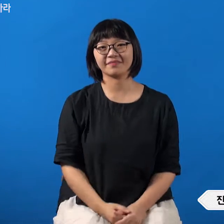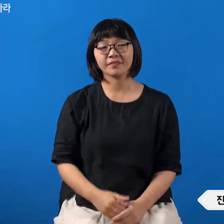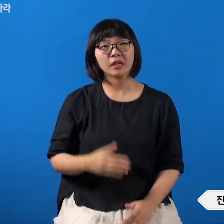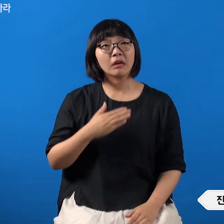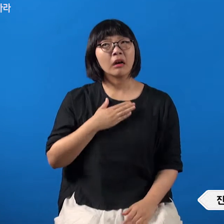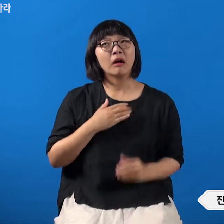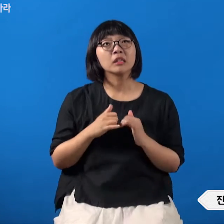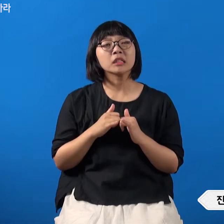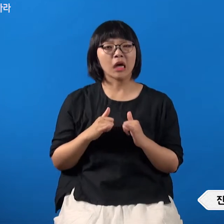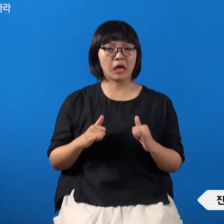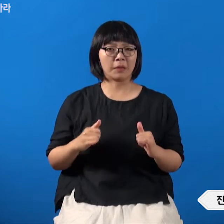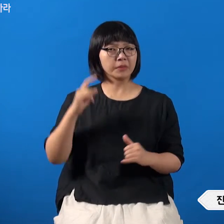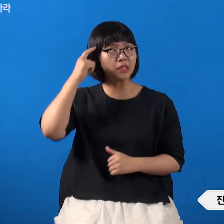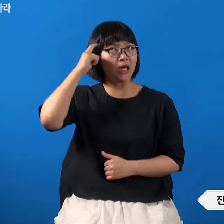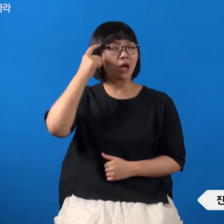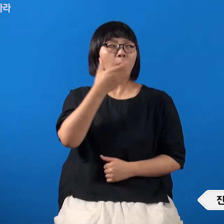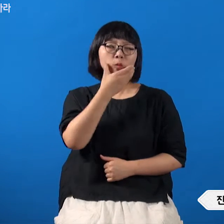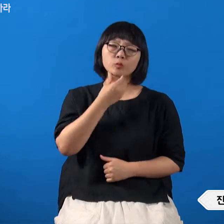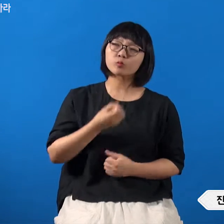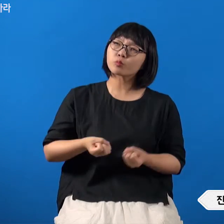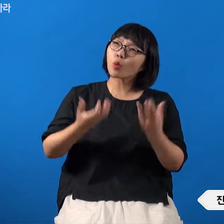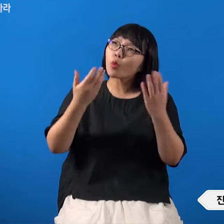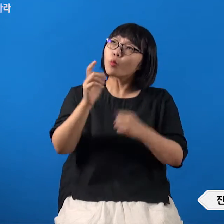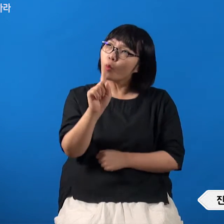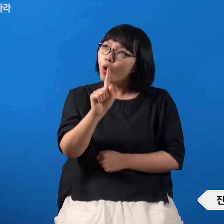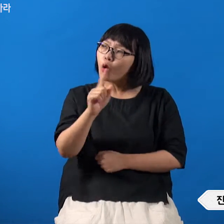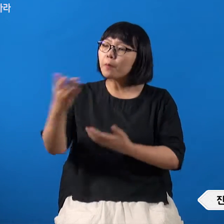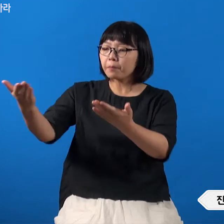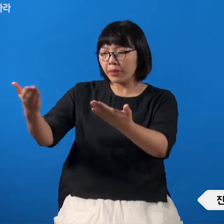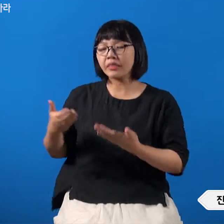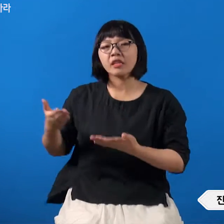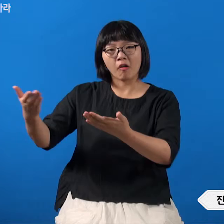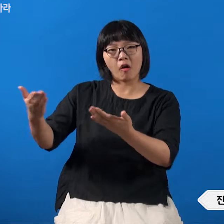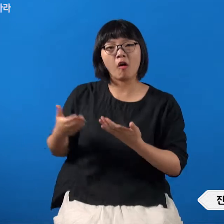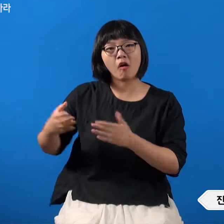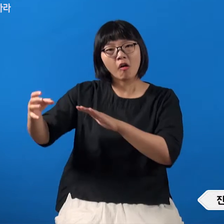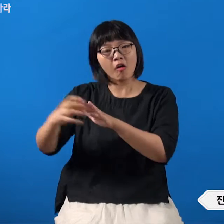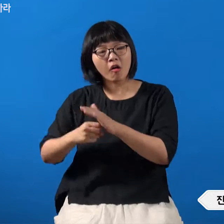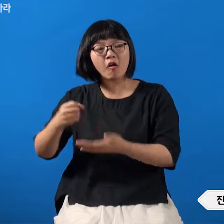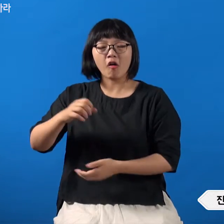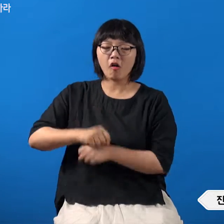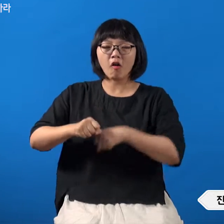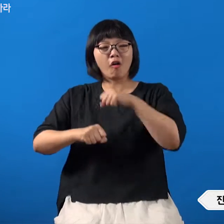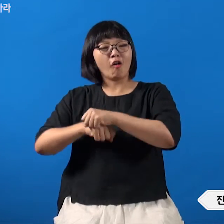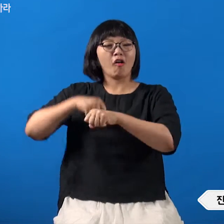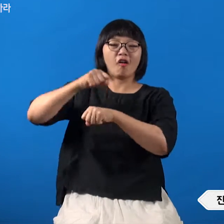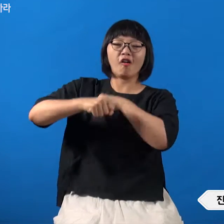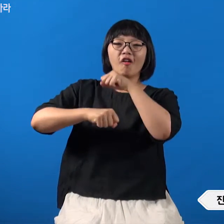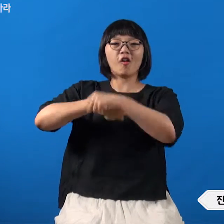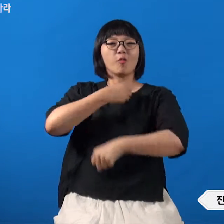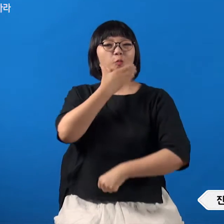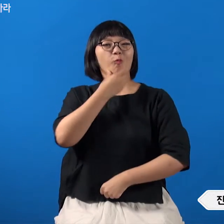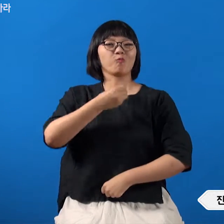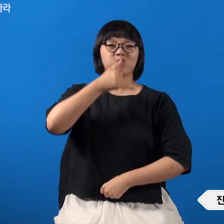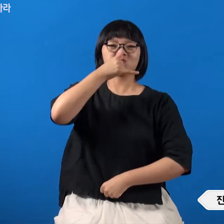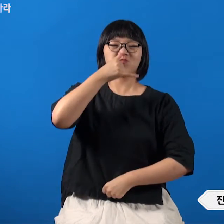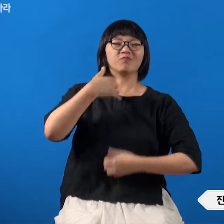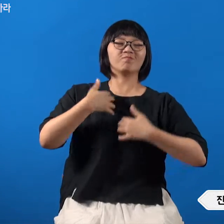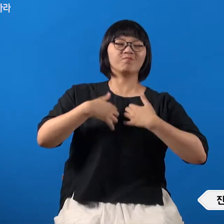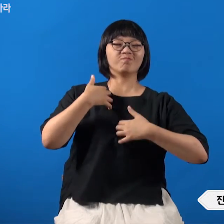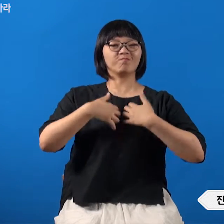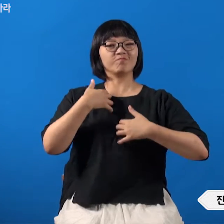것이 축복이라고 생각합니다. 더 많이 받을 수 있다면 그것은 행복할 것이라고 생각합니다. 그런데 하나님